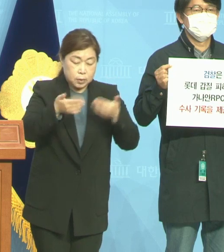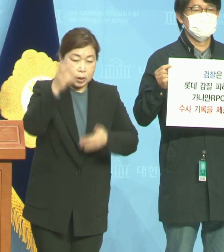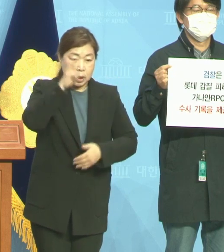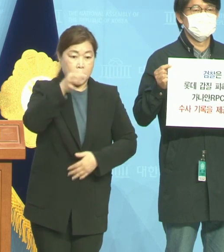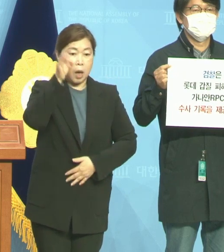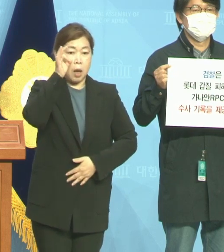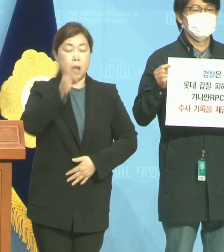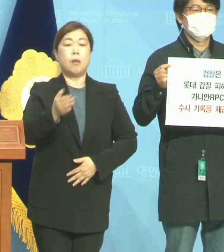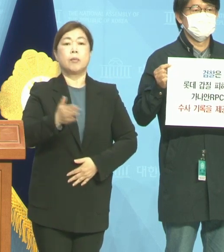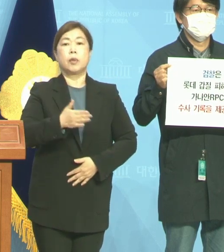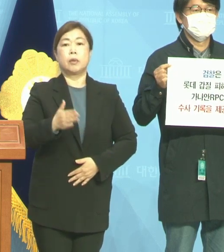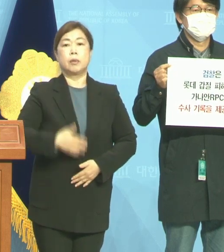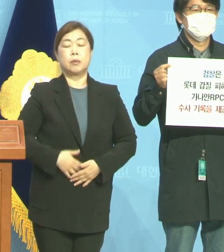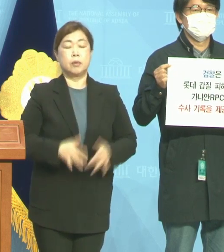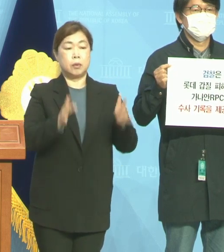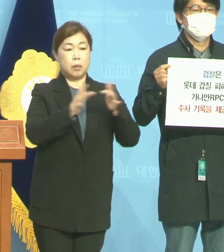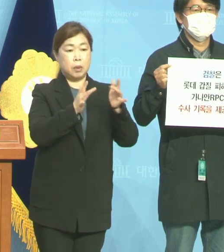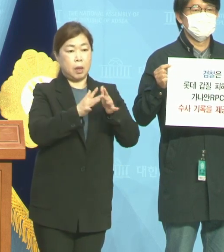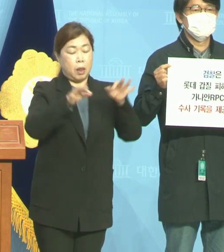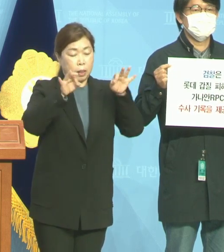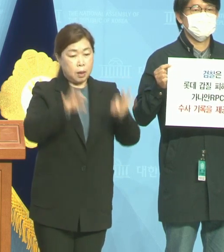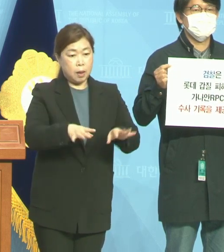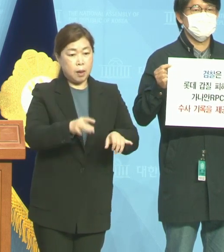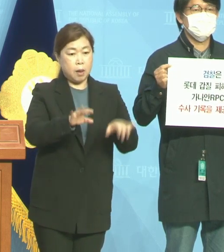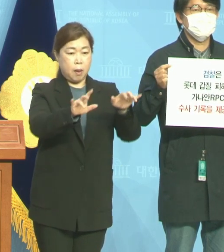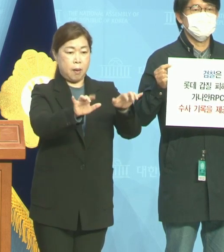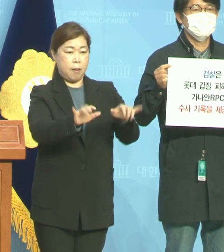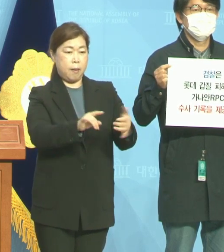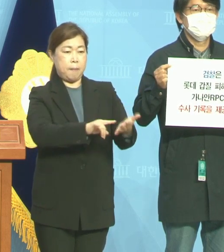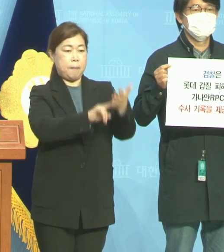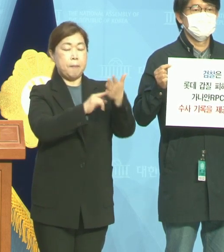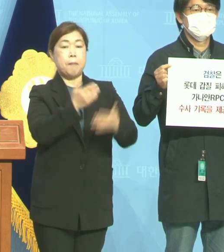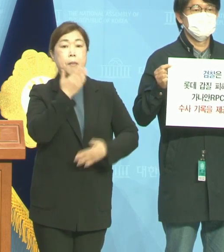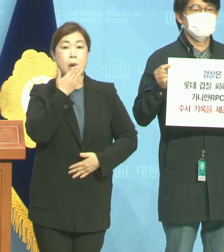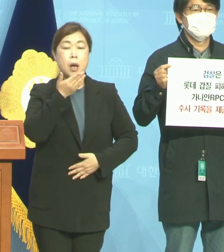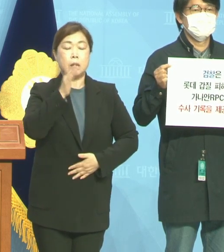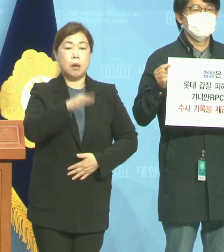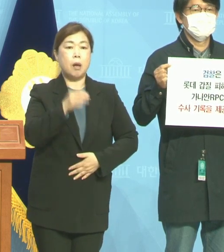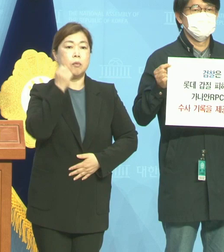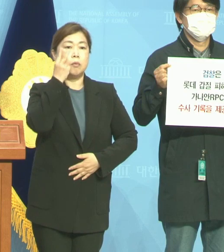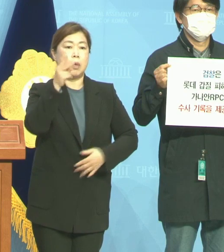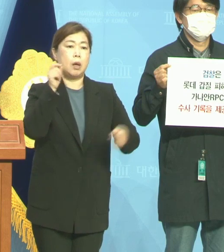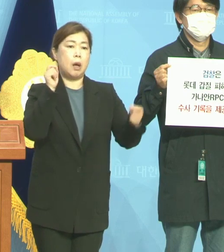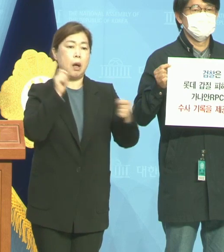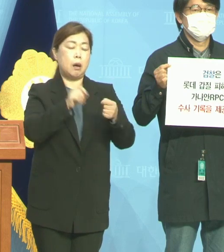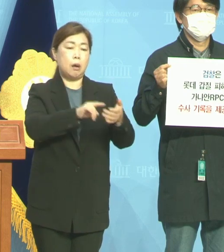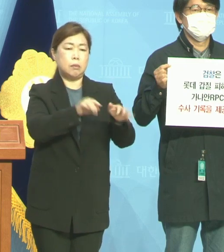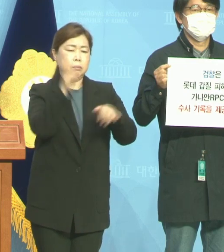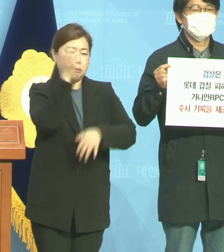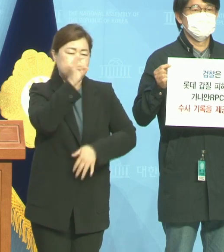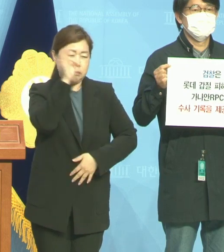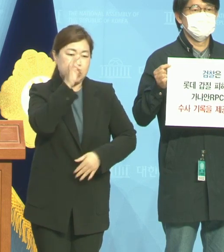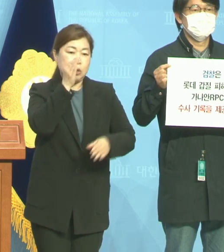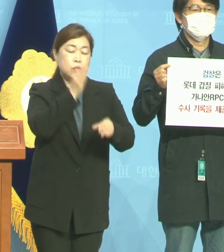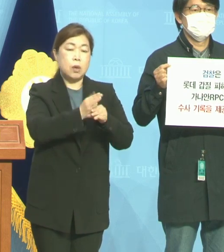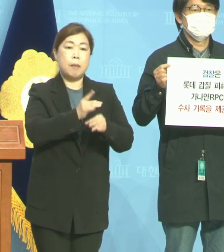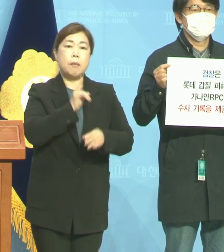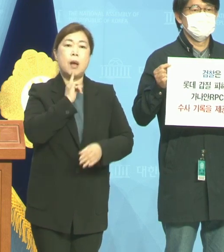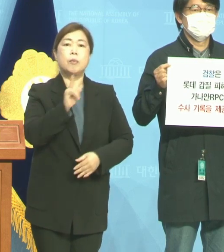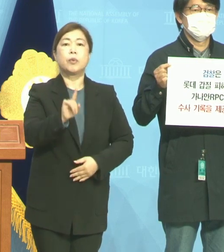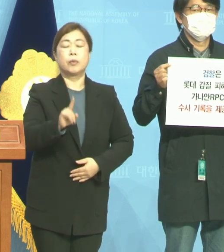2000 산조의 를 통해서 단 1분이면 찾을 수 있는 자료가 두 달 가까이 나타나지 않는다는 게 이렇게 말이